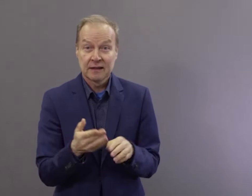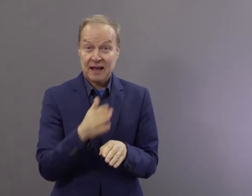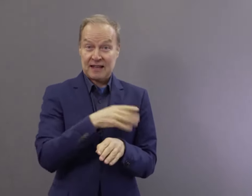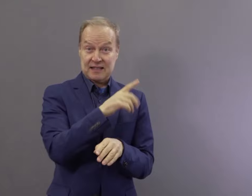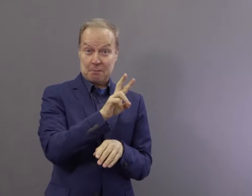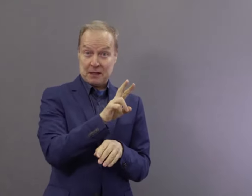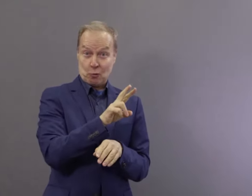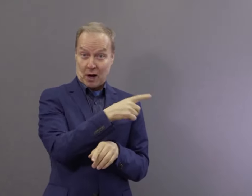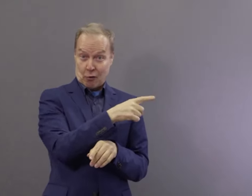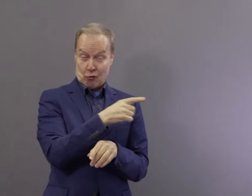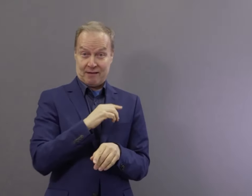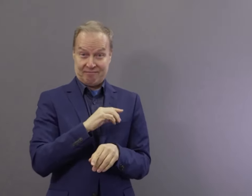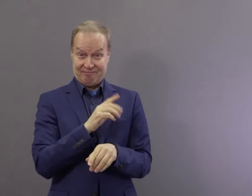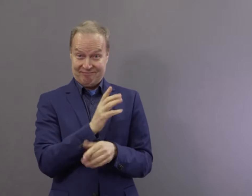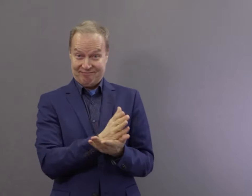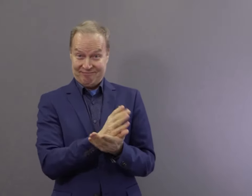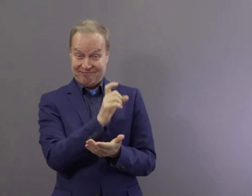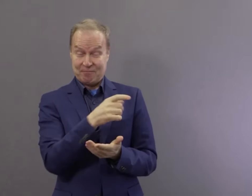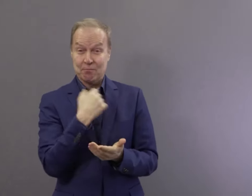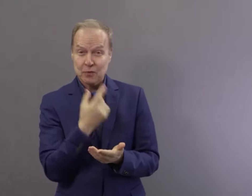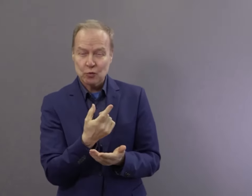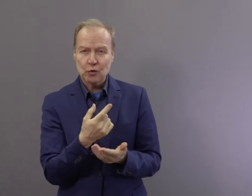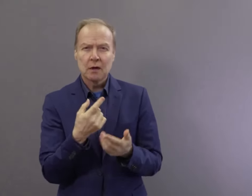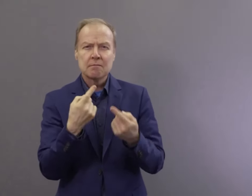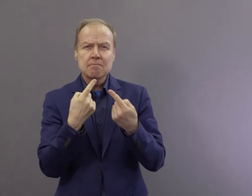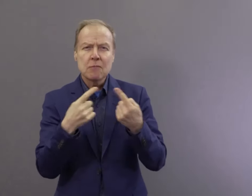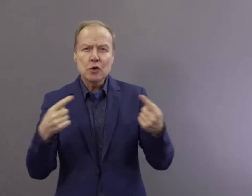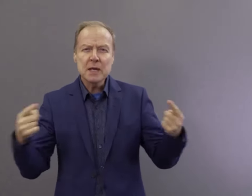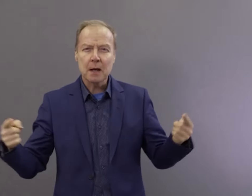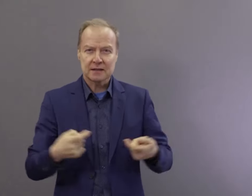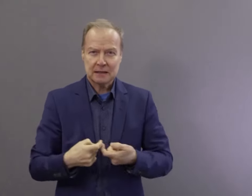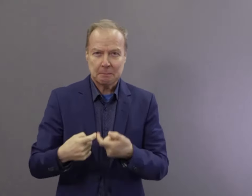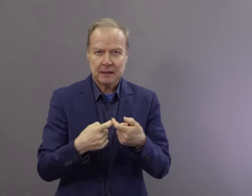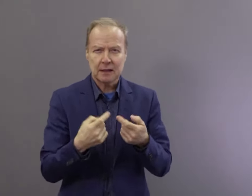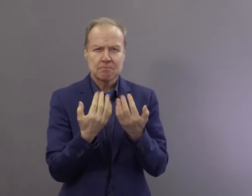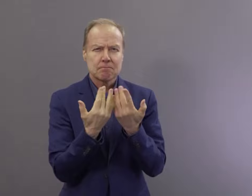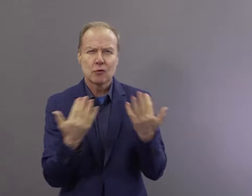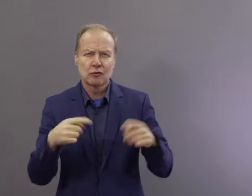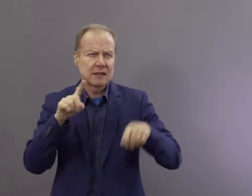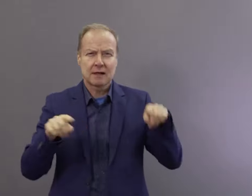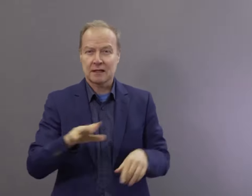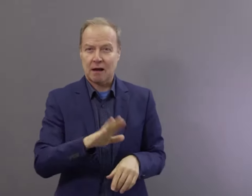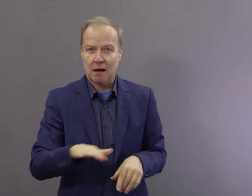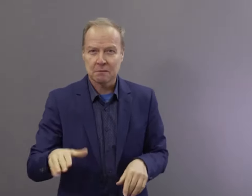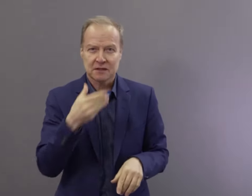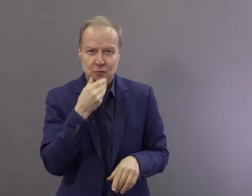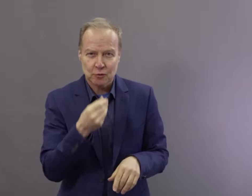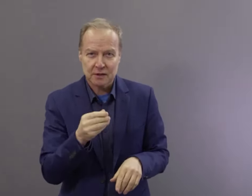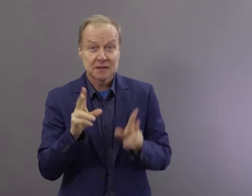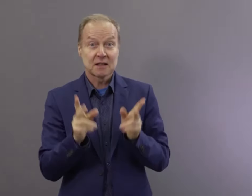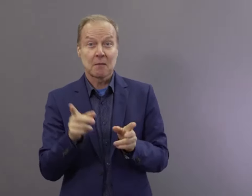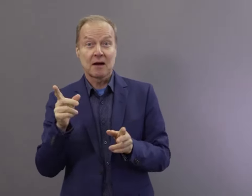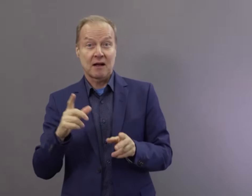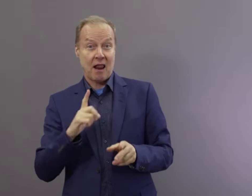automaattisesti. Tänä päivänä tilanne on jotain aivan täysin muuta. Eli tämä moninaisuus